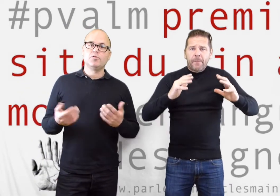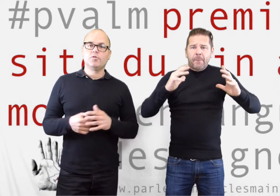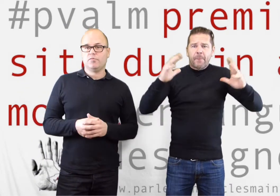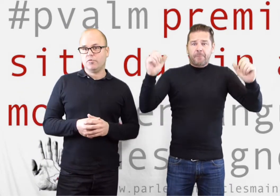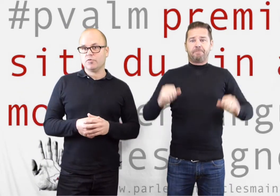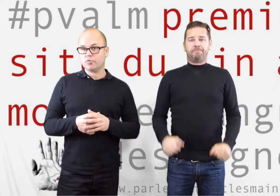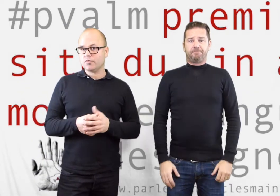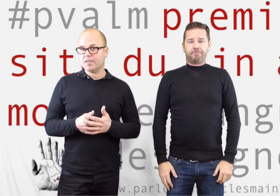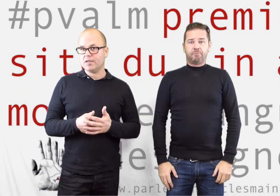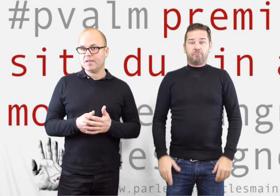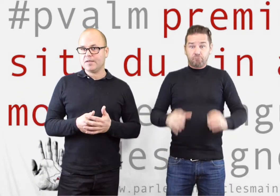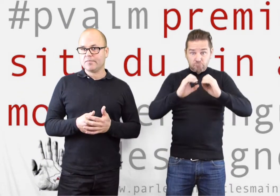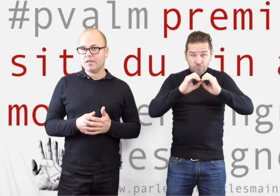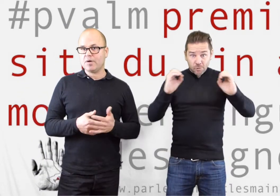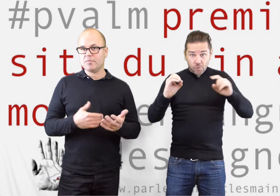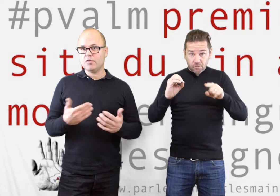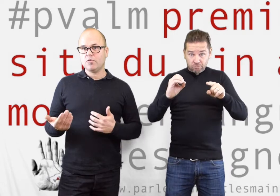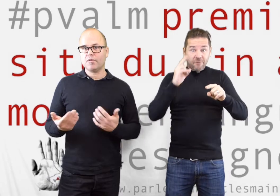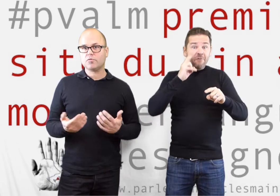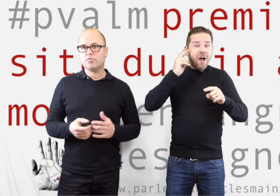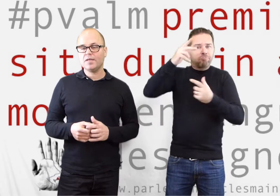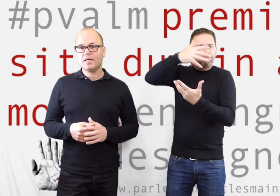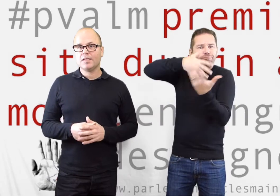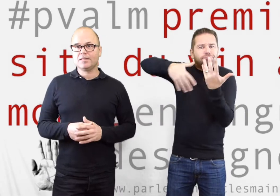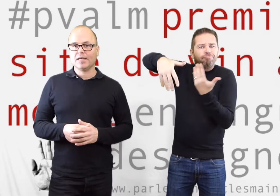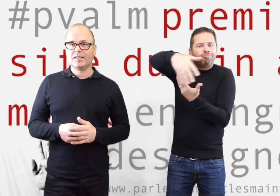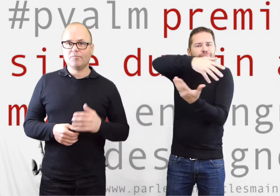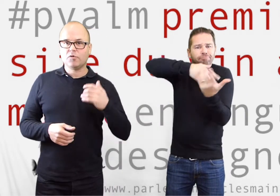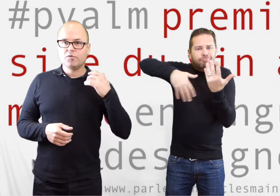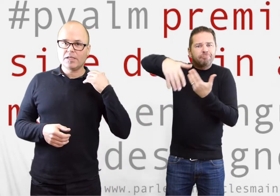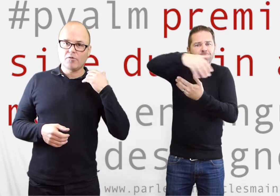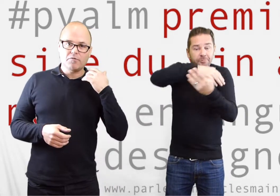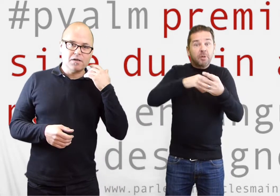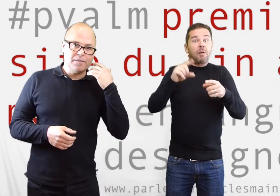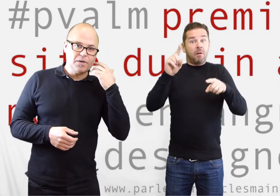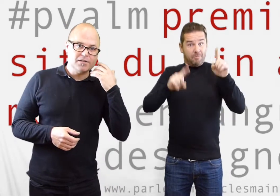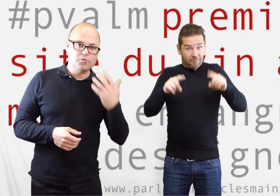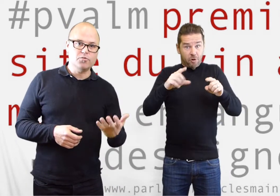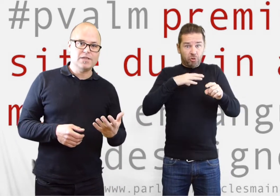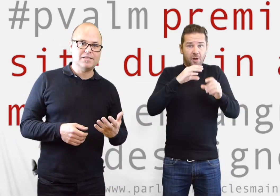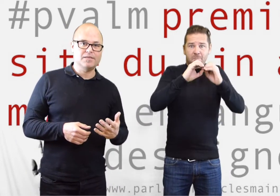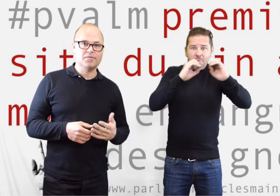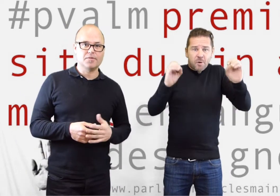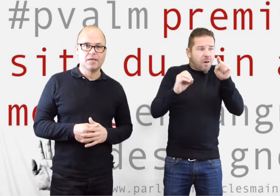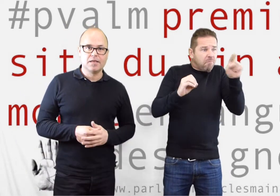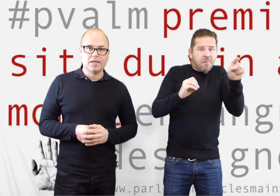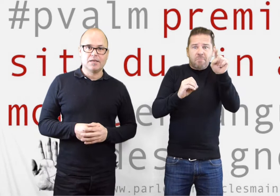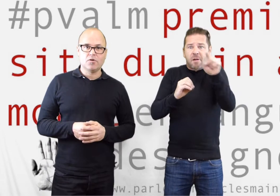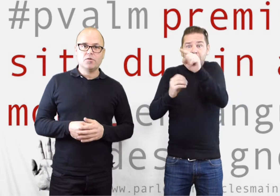Ces molécules vont se retrouver dans le vin et parmi eux, on va trouver certaines molécules qui vont avoir un impact